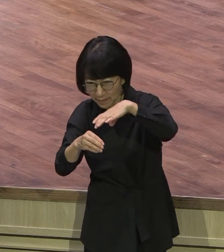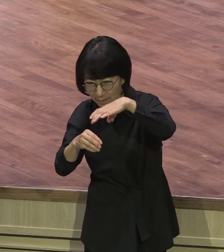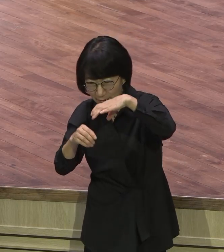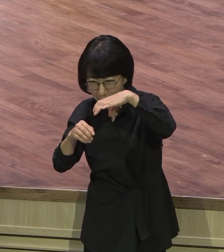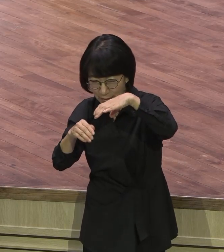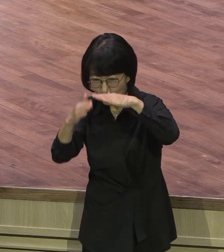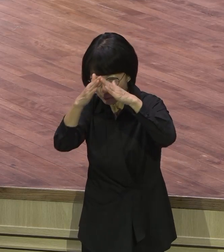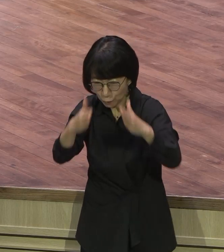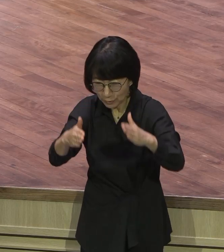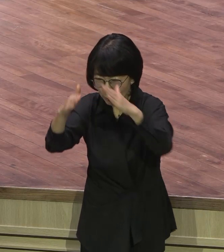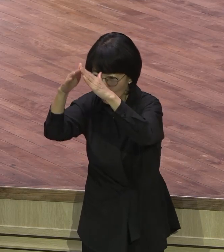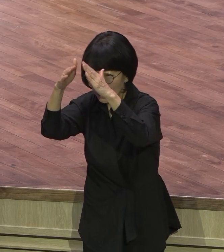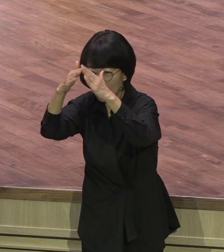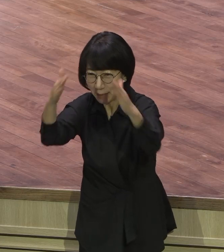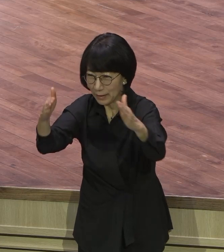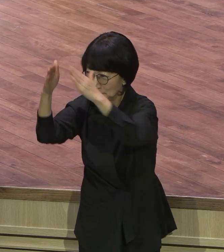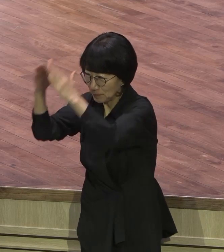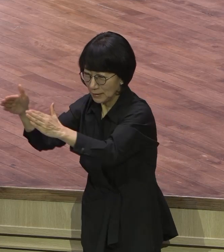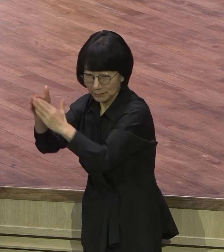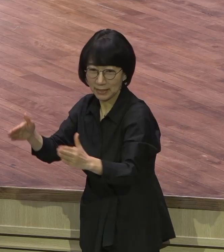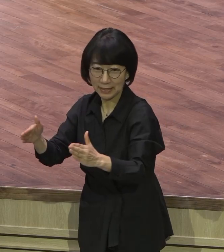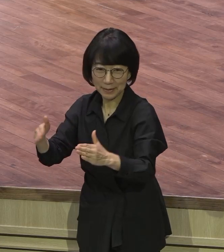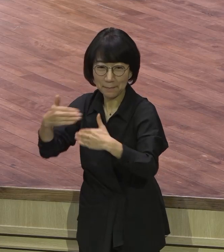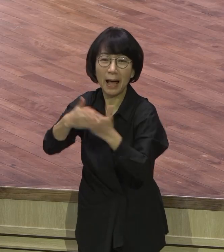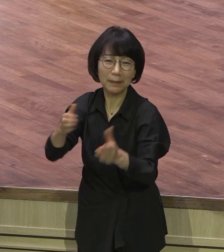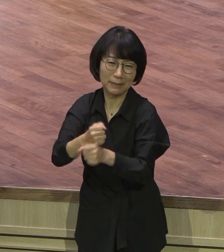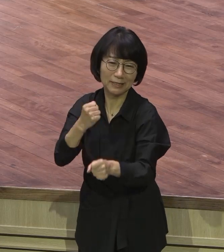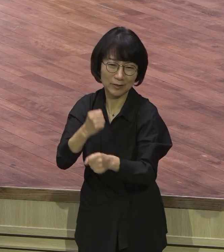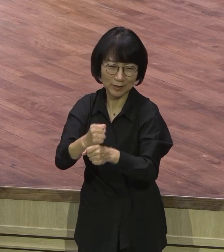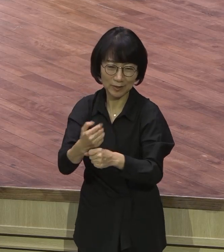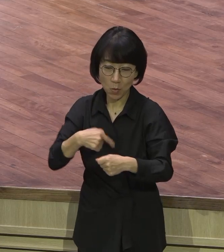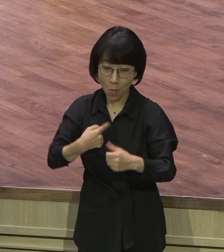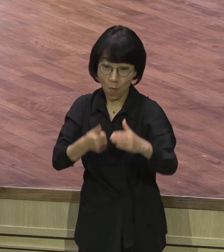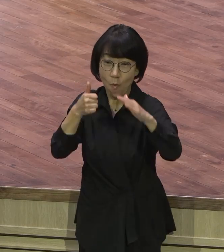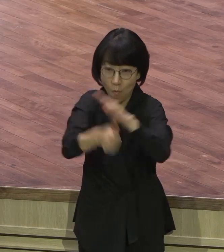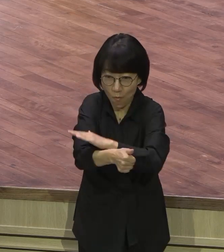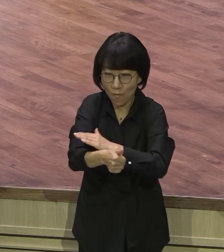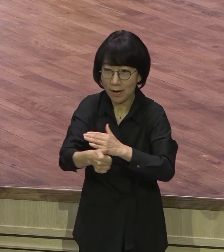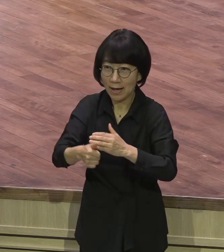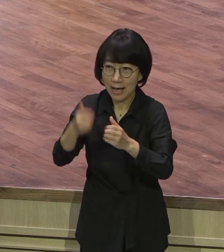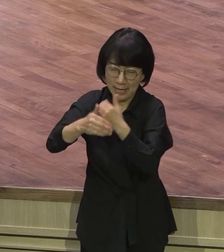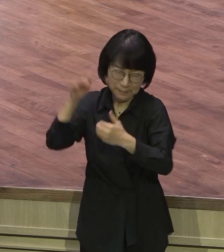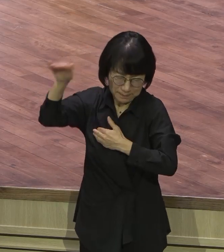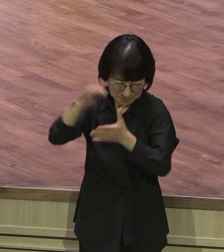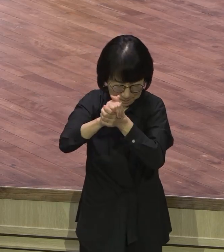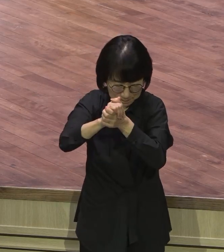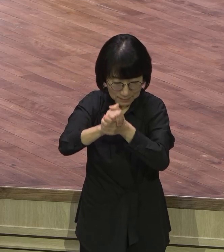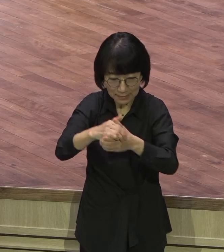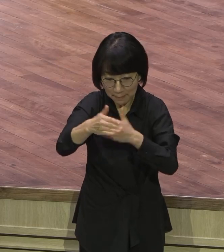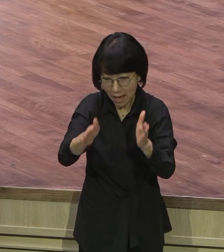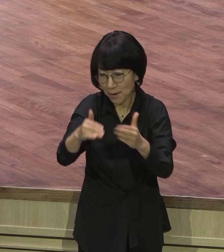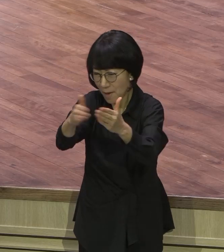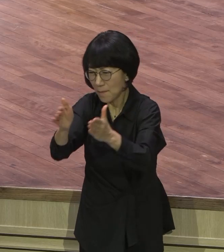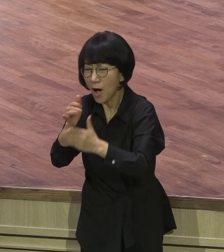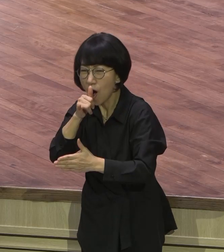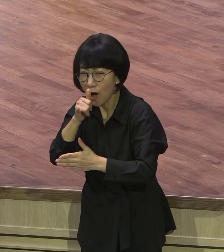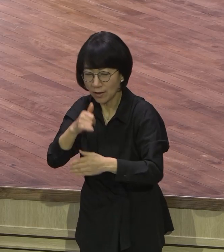1대1로 실험하고 1대1로 교제하고 1대1로 대화할 수 있는 그런 방을 만들어놨어요